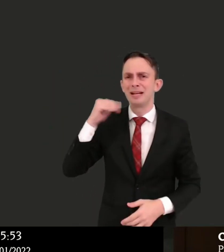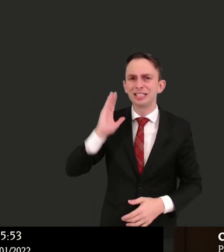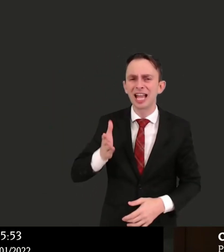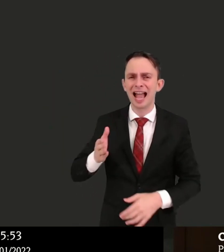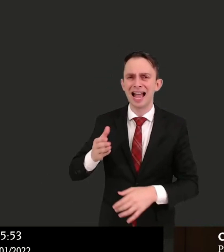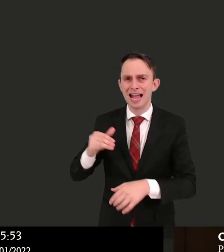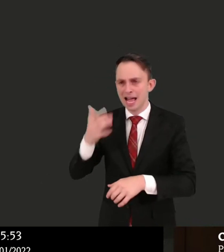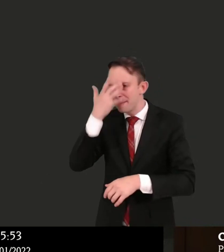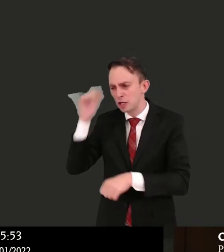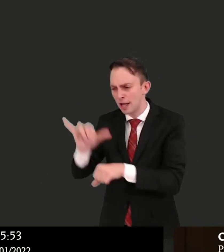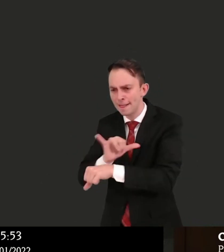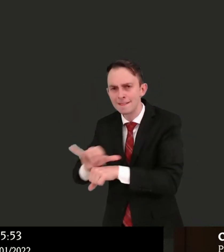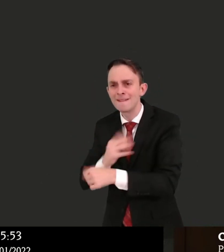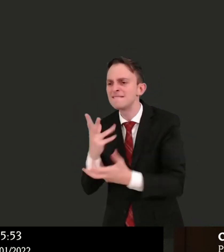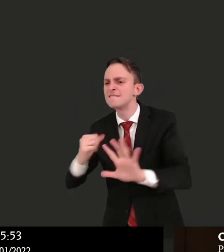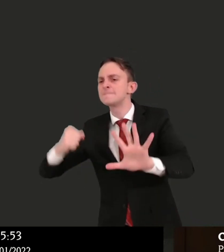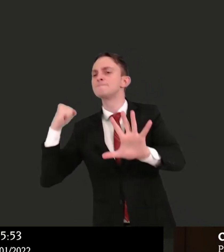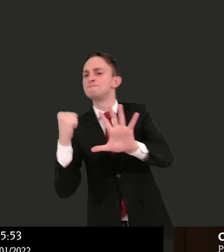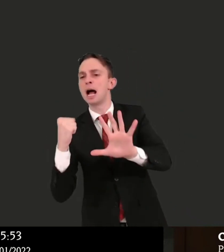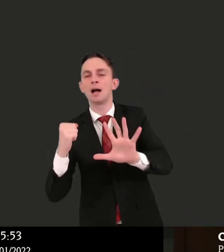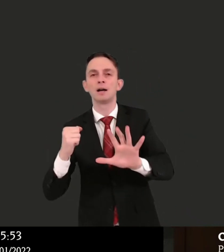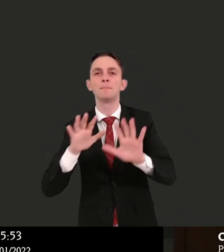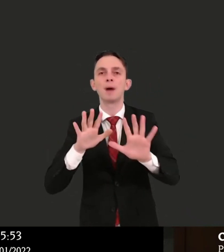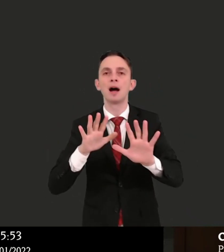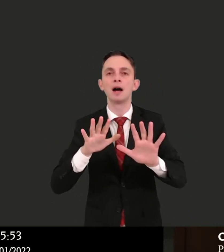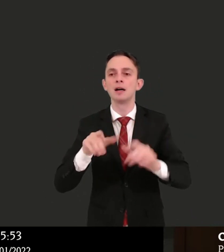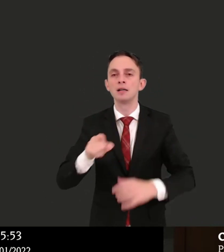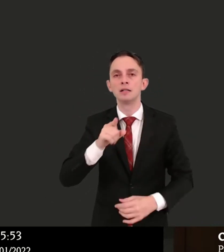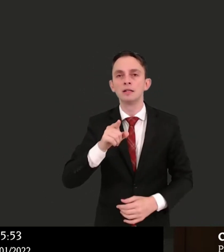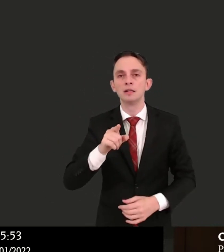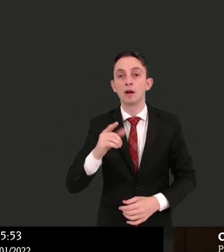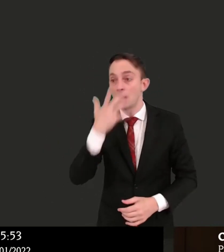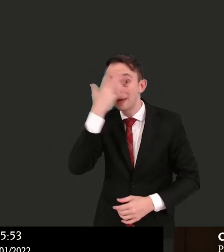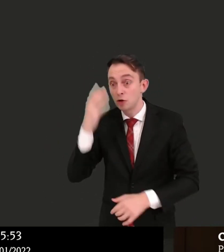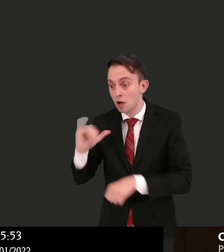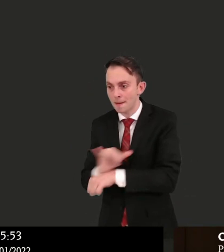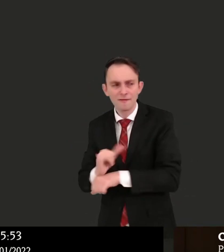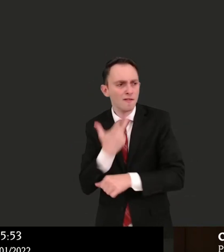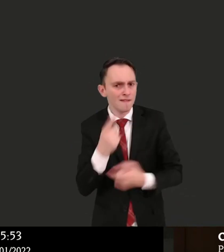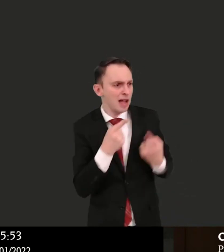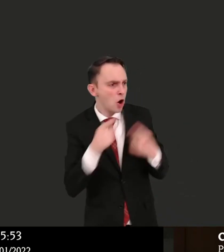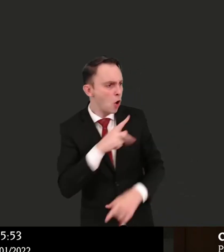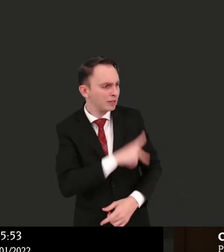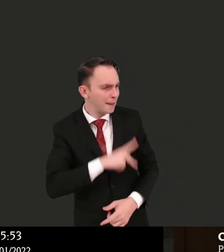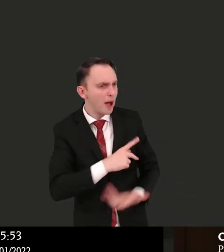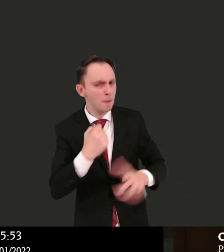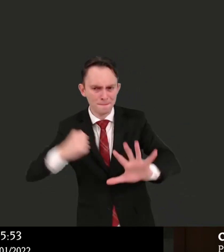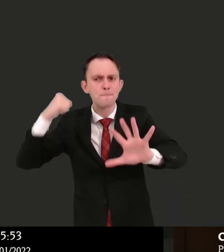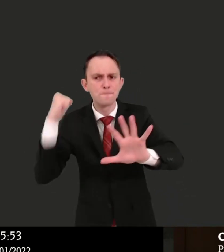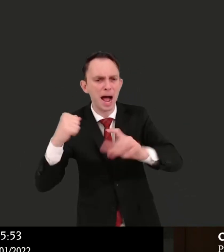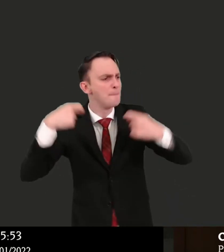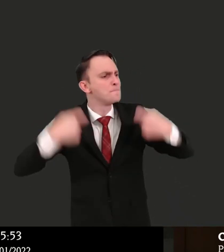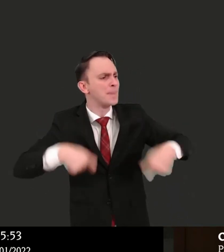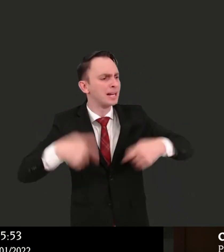morte. 40 homens salvos, melhor juízo, falaram assim: nós não comemos, não bebemos enquanto nós não matar Paulo. Esse homem tem que morrer. O Senhor